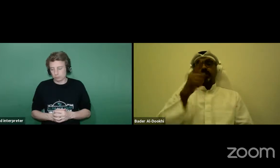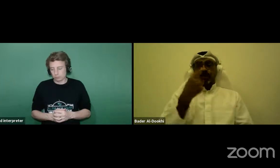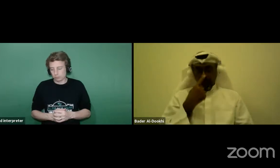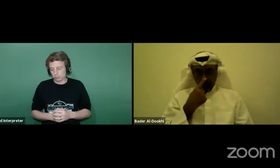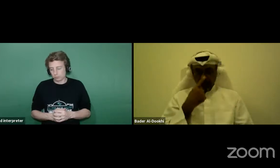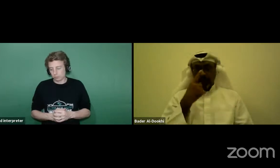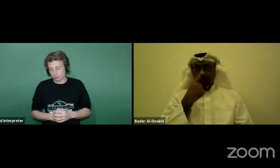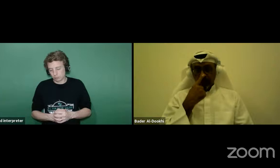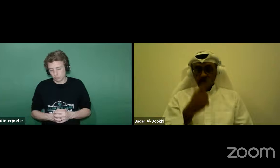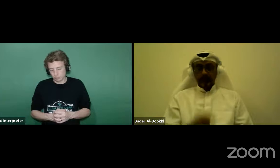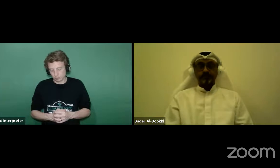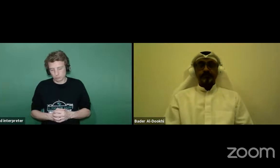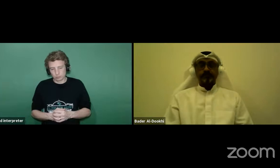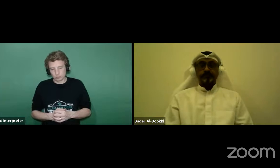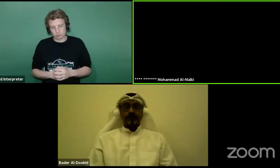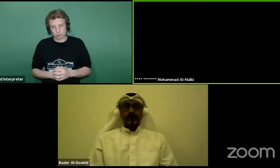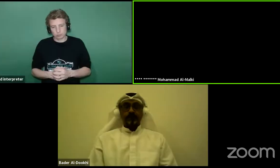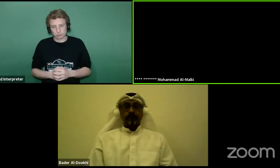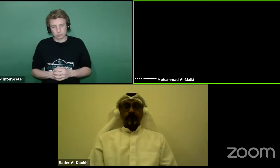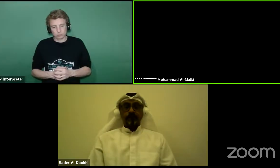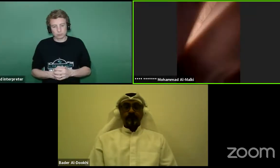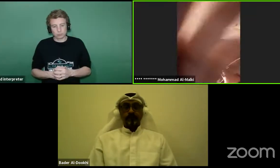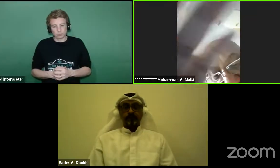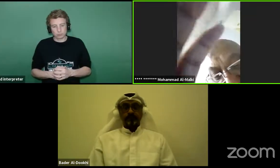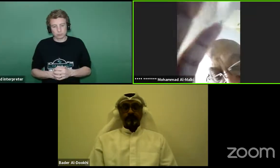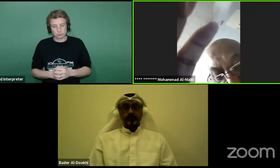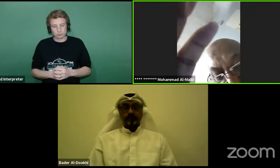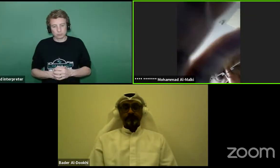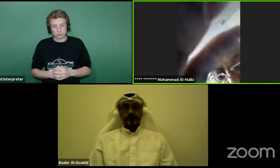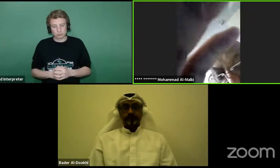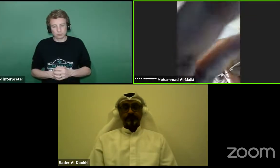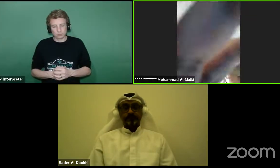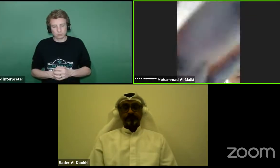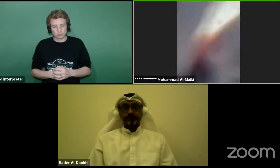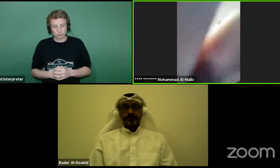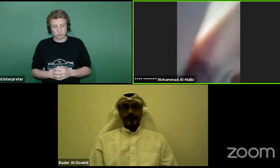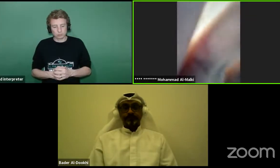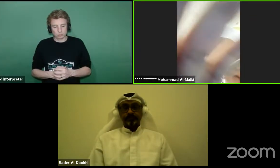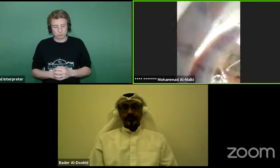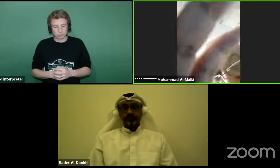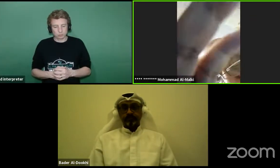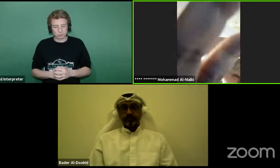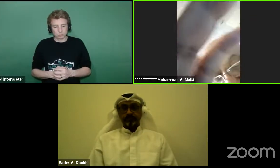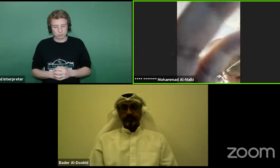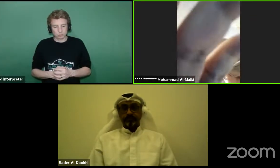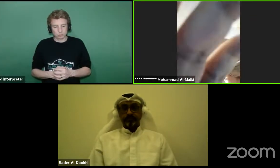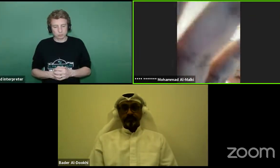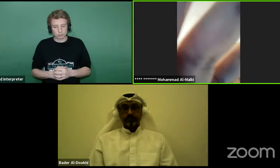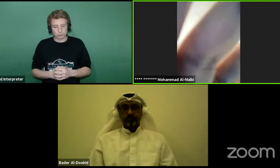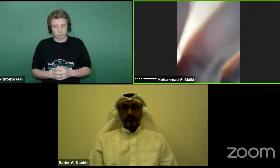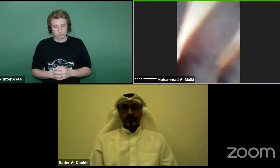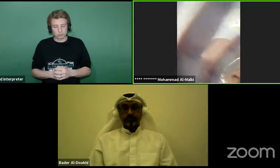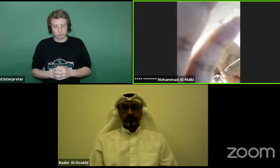فيك. Okay, زكريا will continue إن شاء الله. جزاكم الله خير.